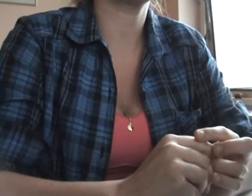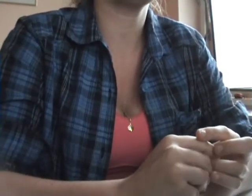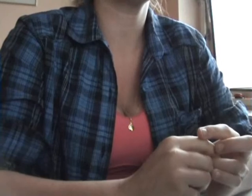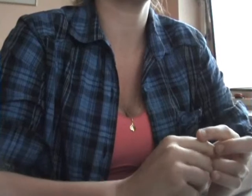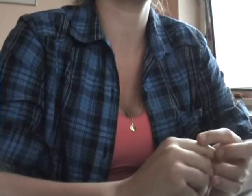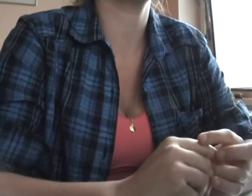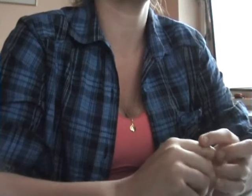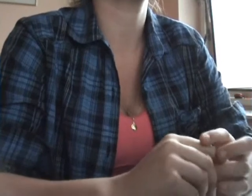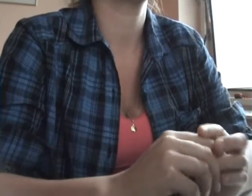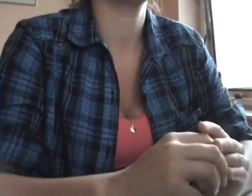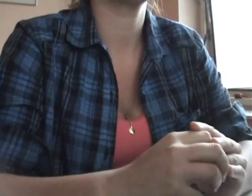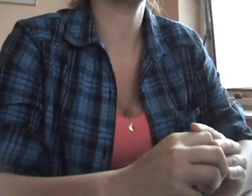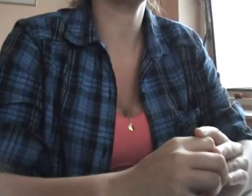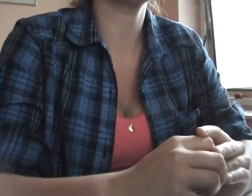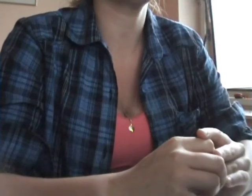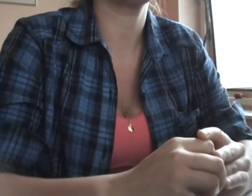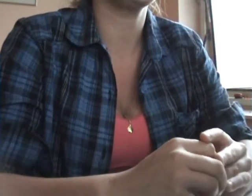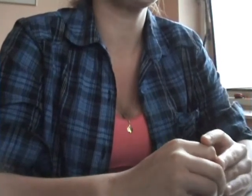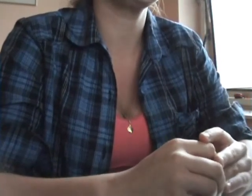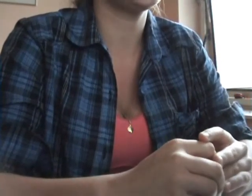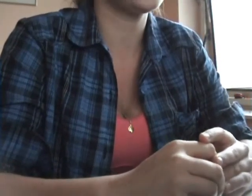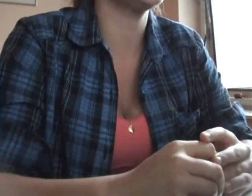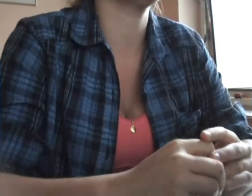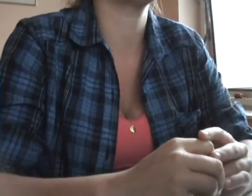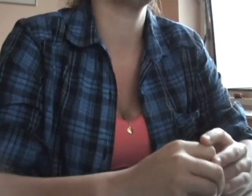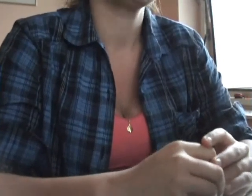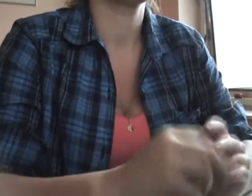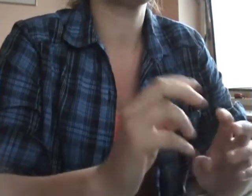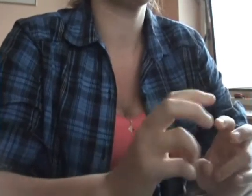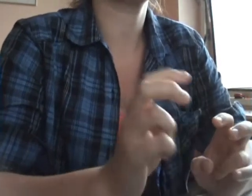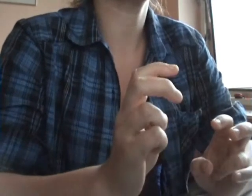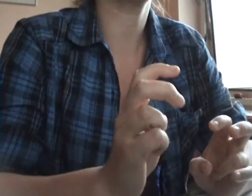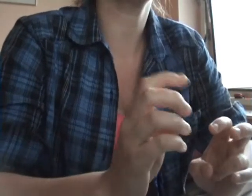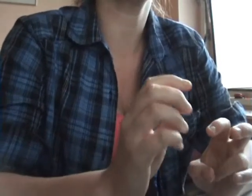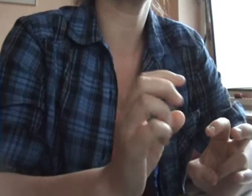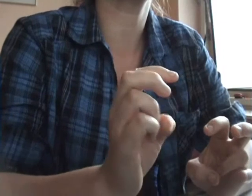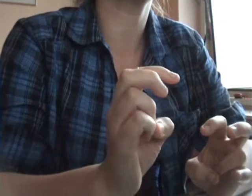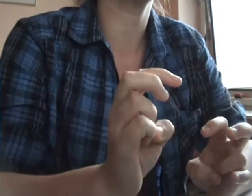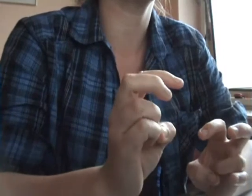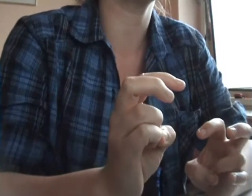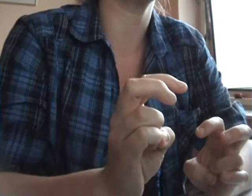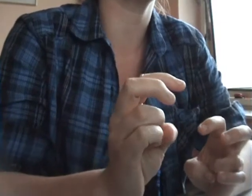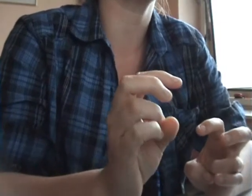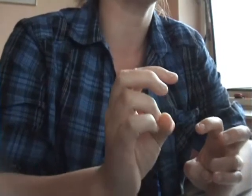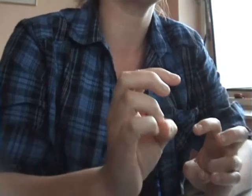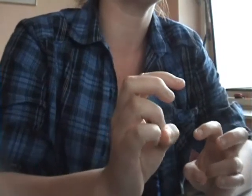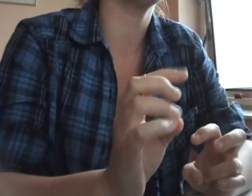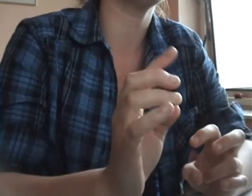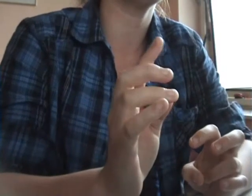spievať, zdomrieť aj žiť Keď sa sunko skloní na hore